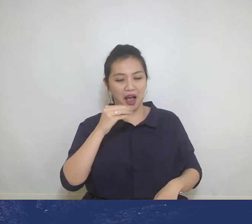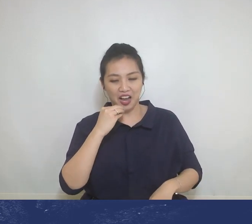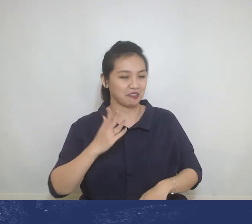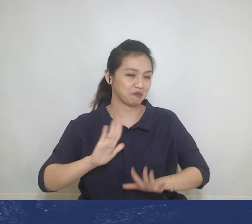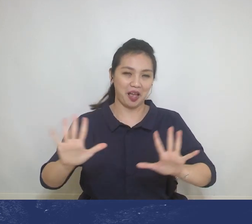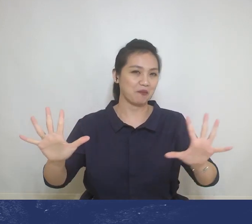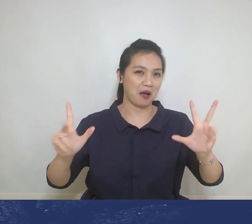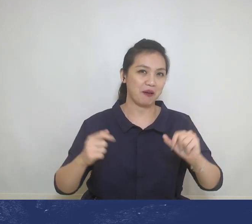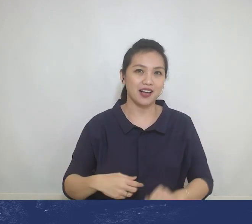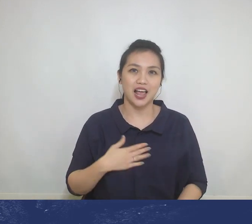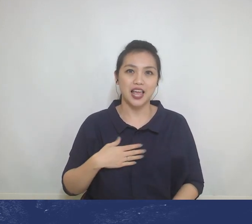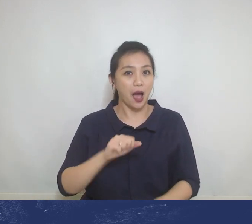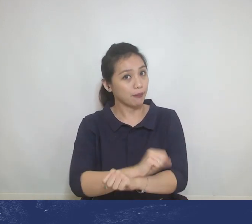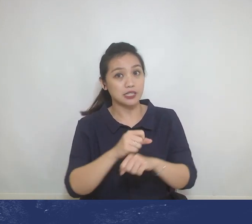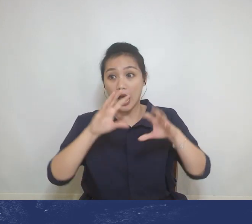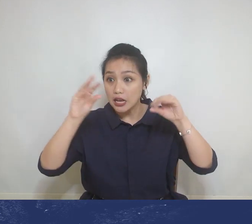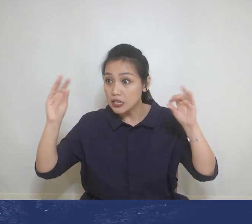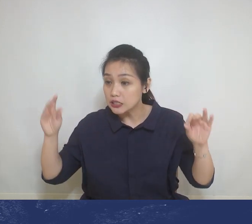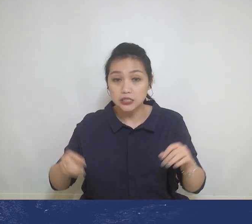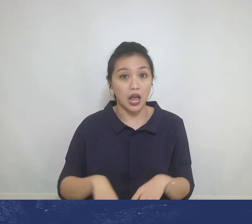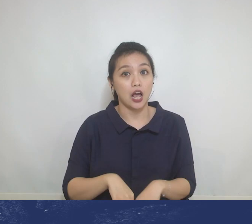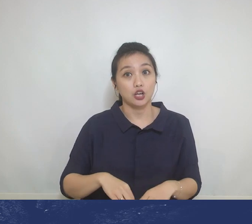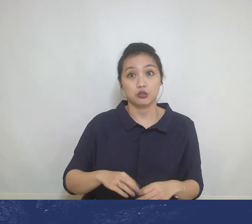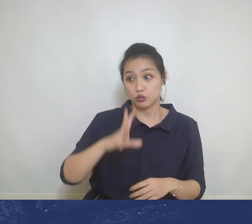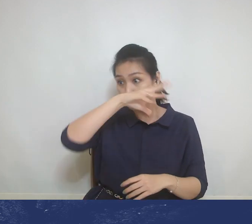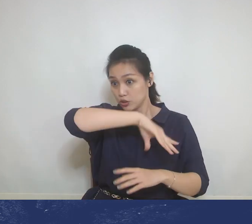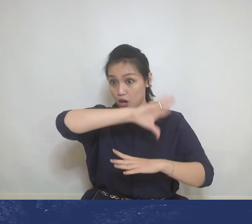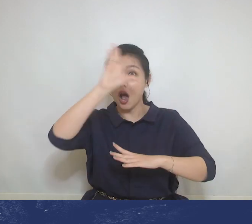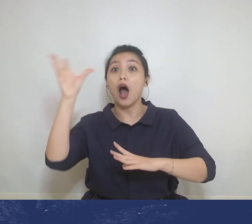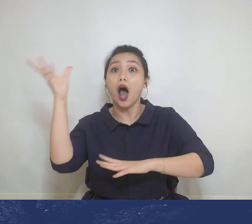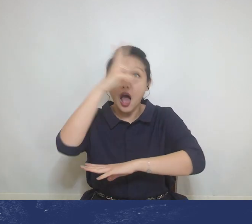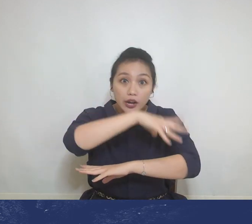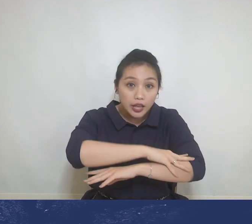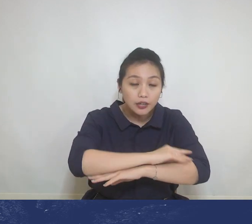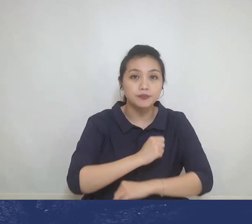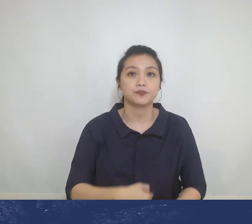saya bisa pelayanan. Saya bisa kerja, enggak makan seharian pun bisa. Saya bisa